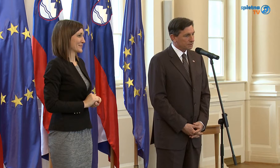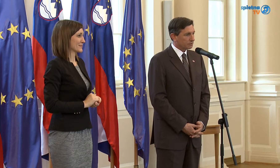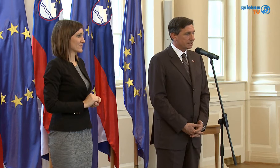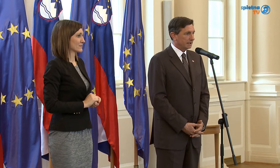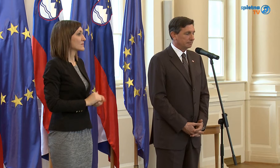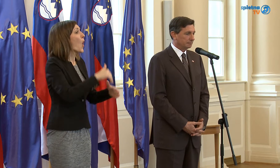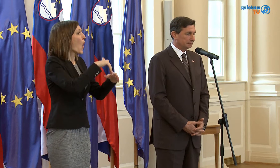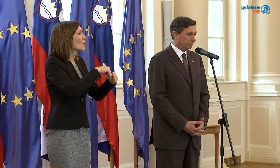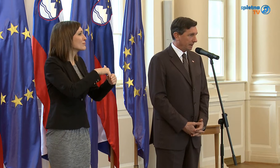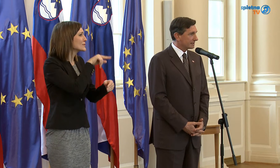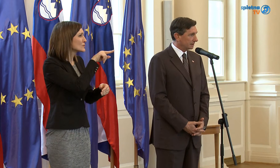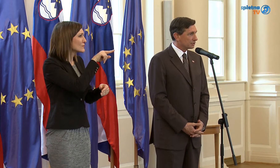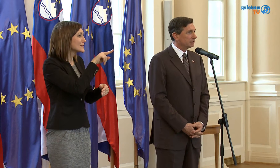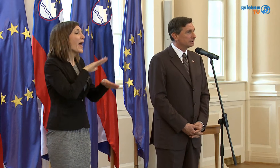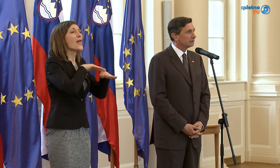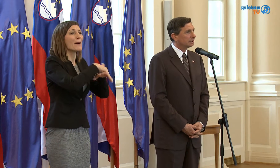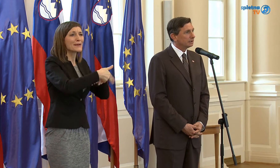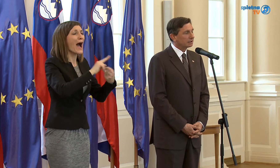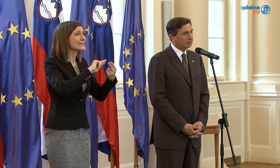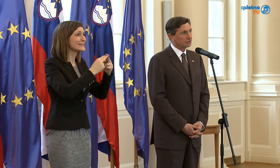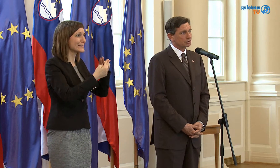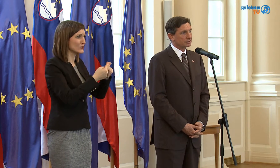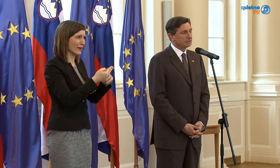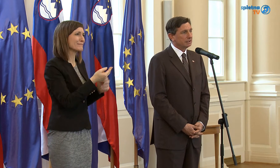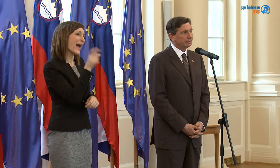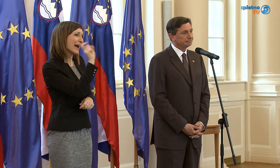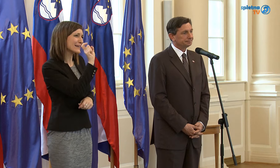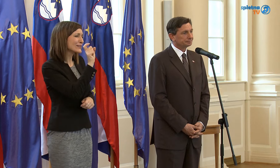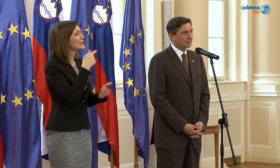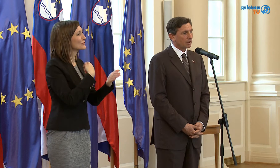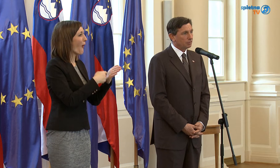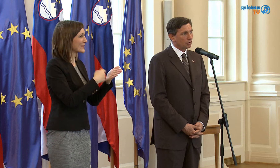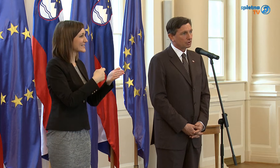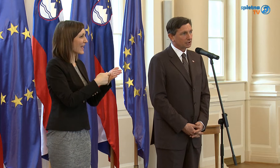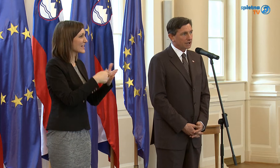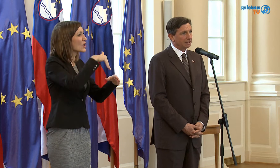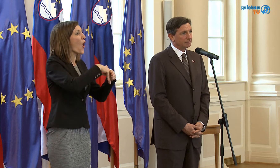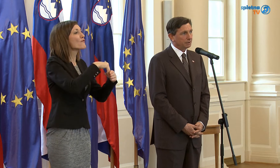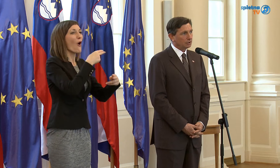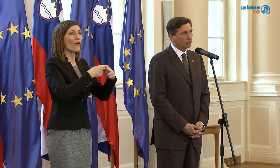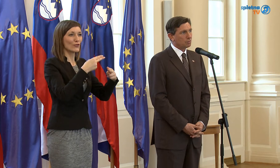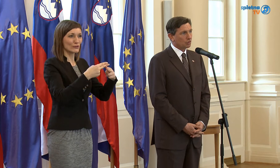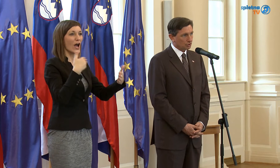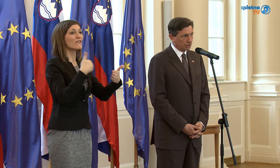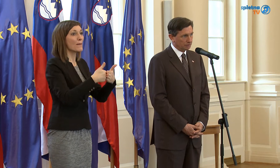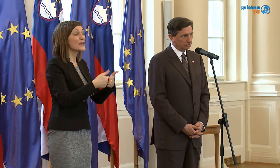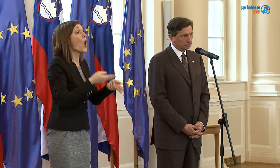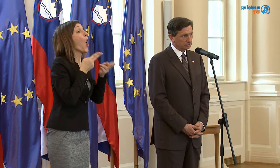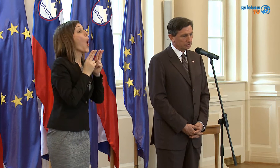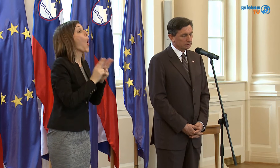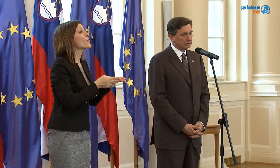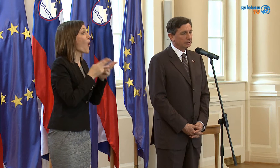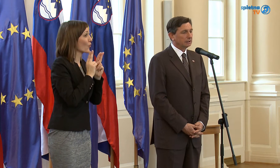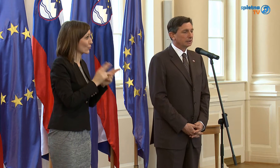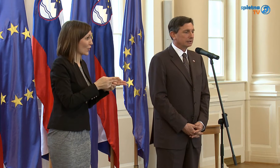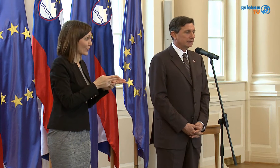V bistvu ste na prijazen način kritično ocenili vlogo države pri omogočanju.